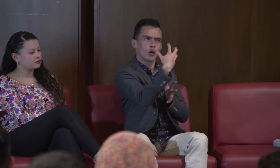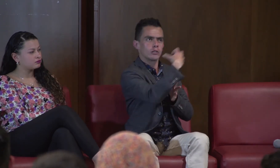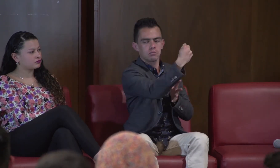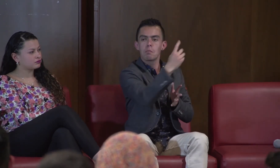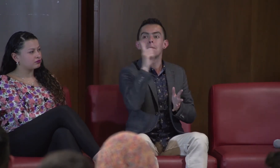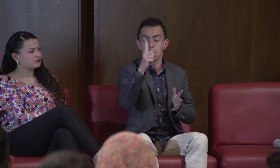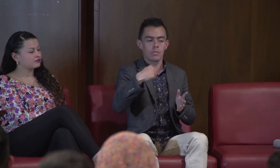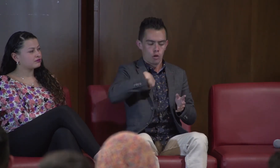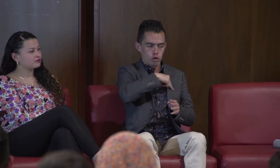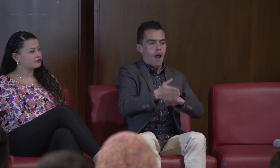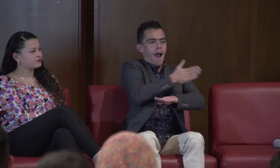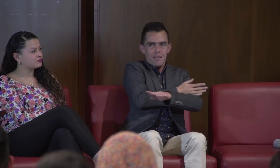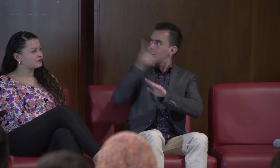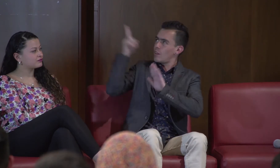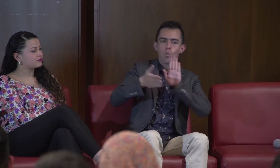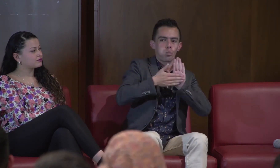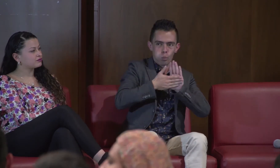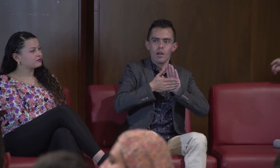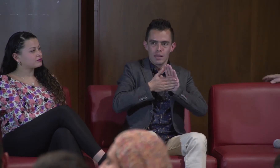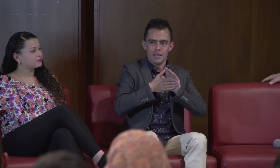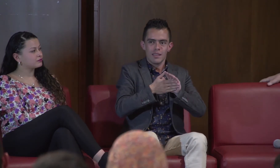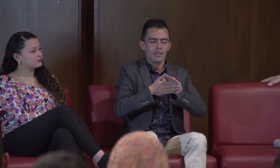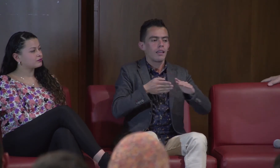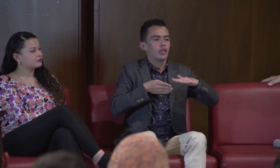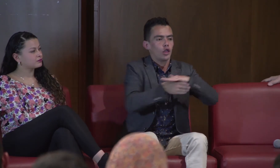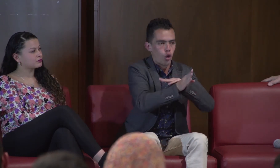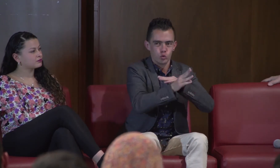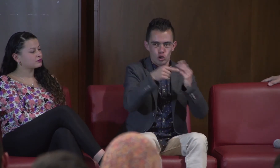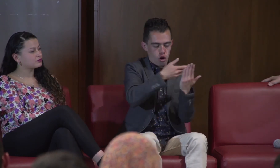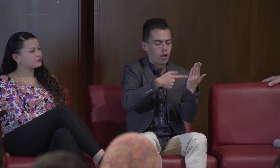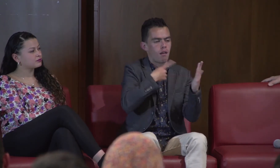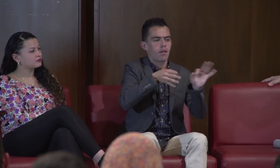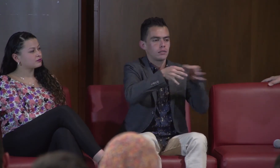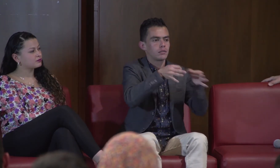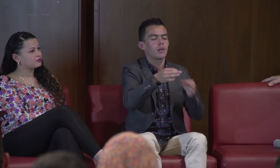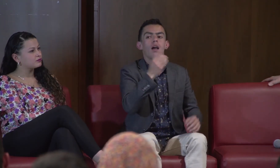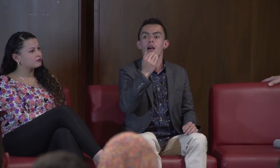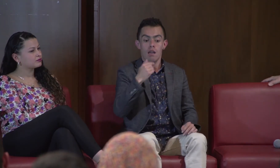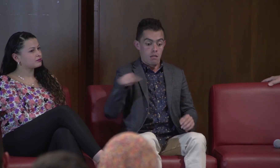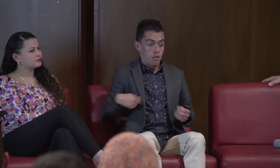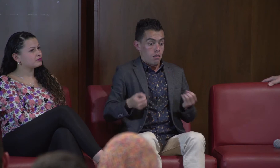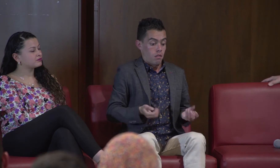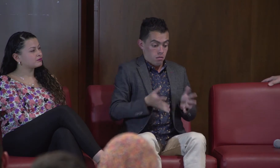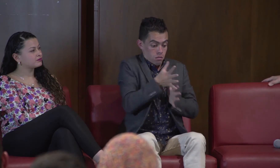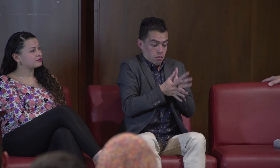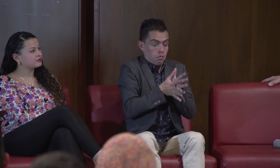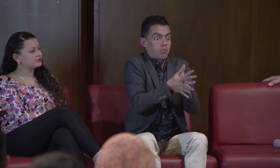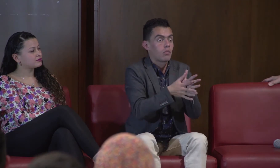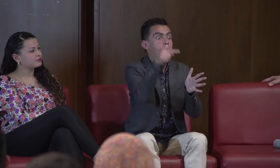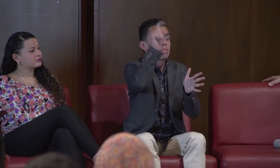Tenemos que pensar en que nuestro discurso sea entendible por el público en general y como lo hemos evidenciado y lo hemos mostrado en los distintos